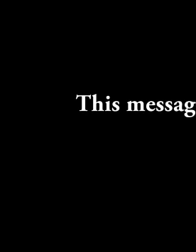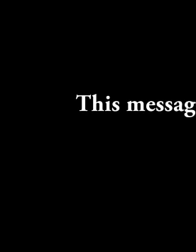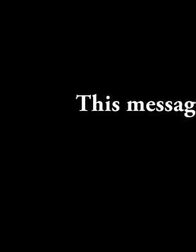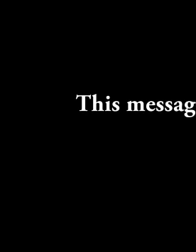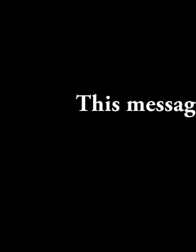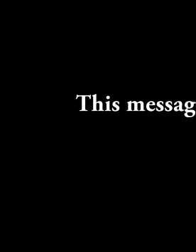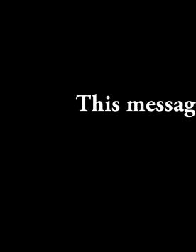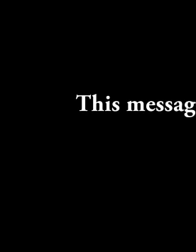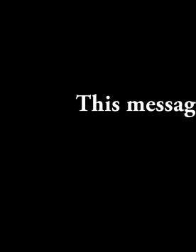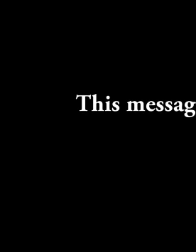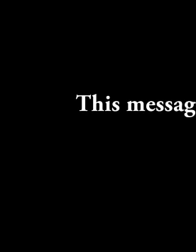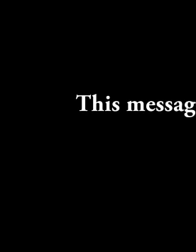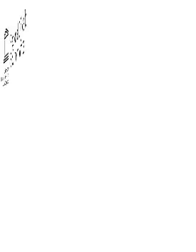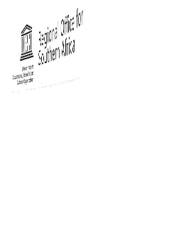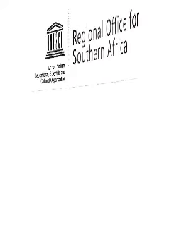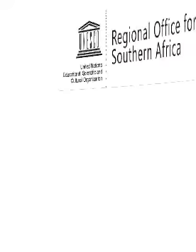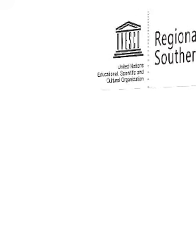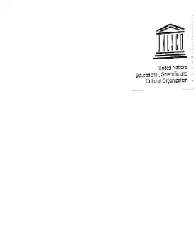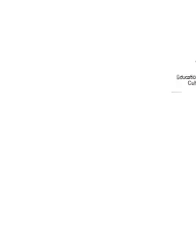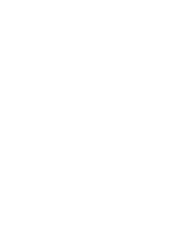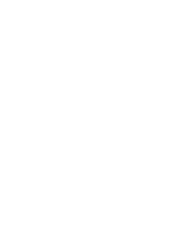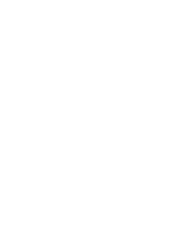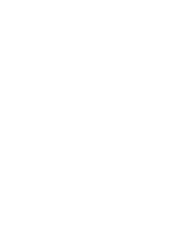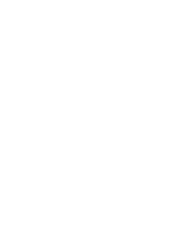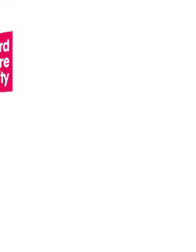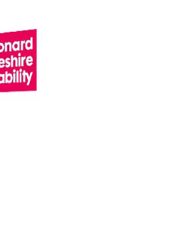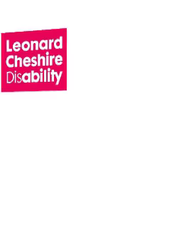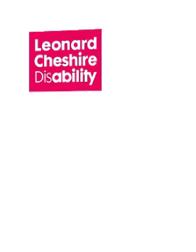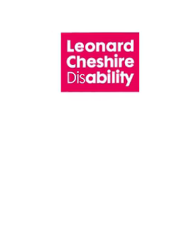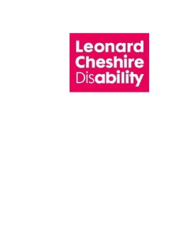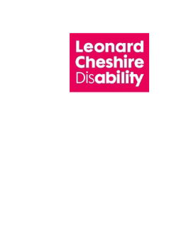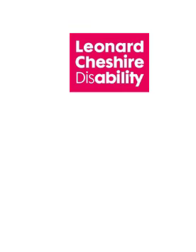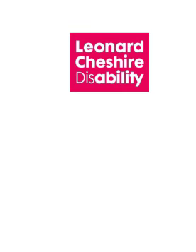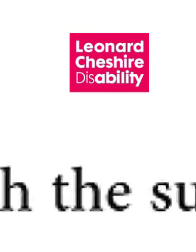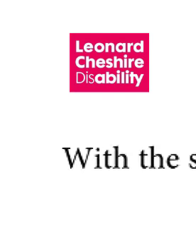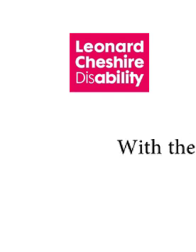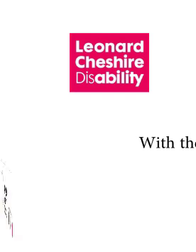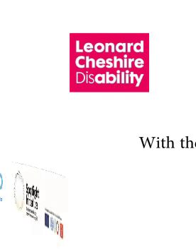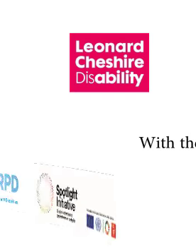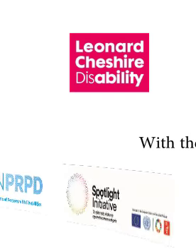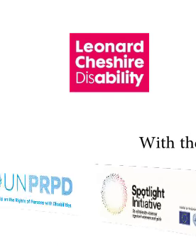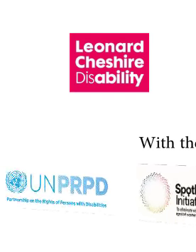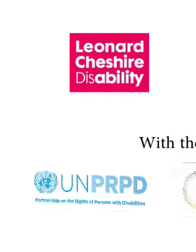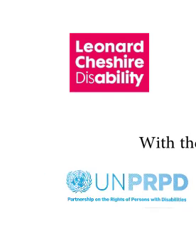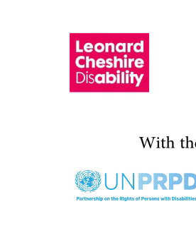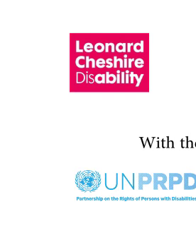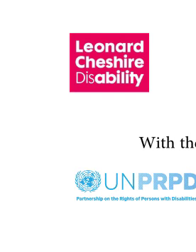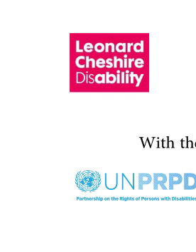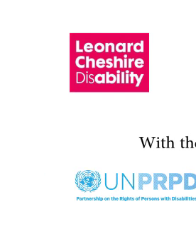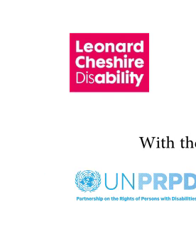-2-5 1-2 1-2-5